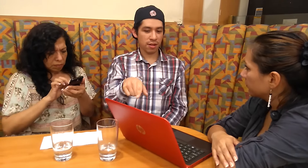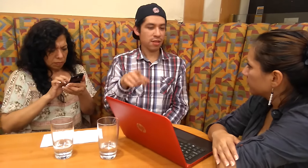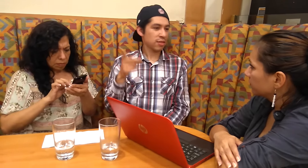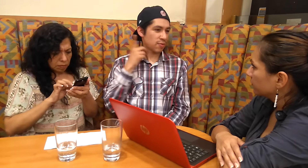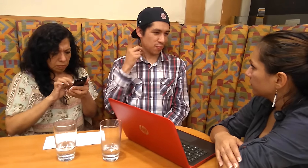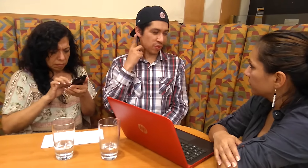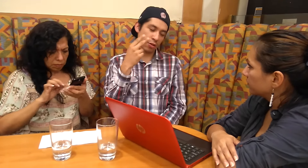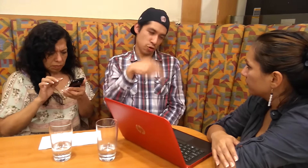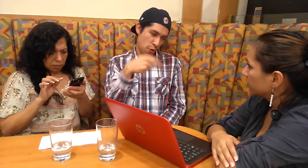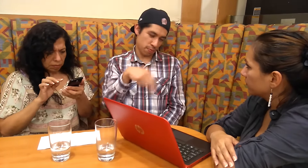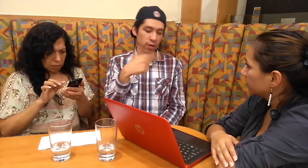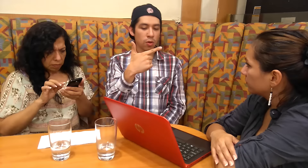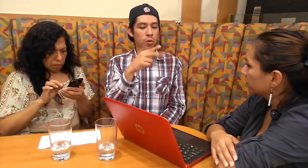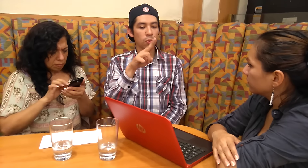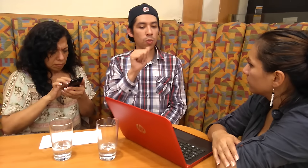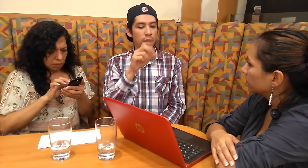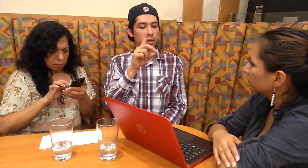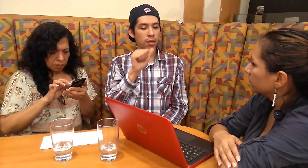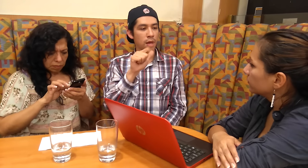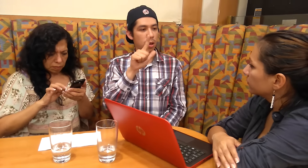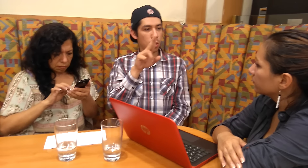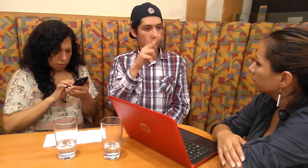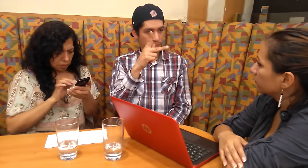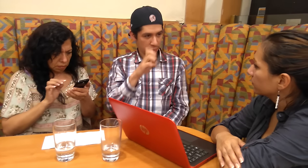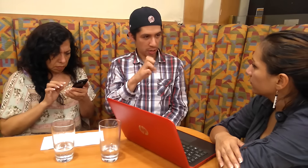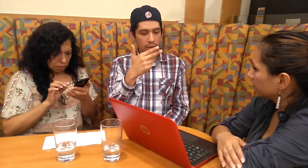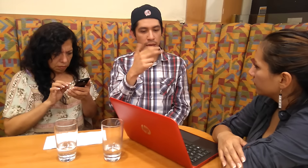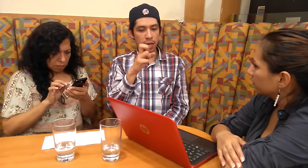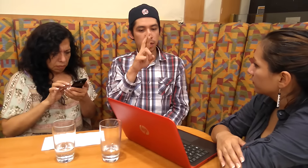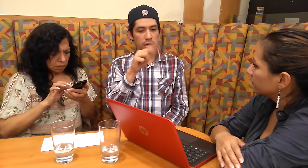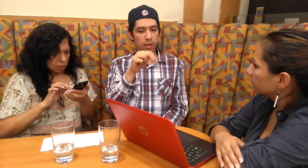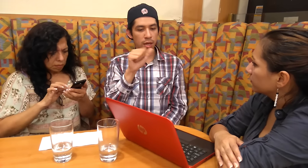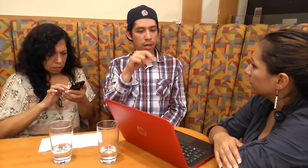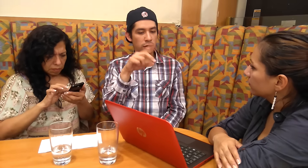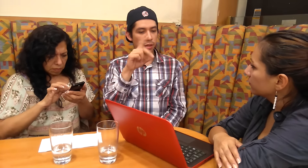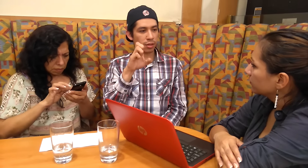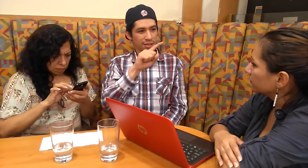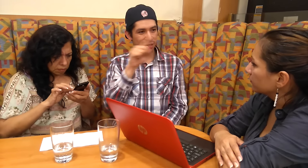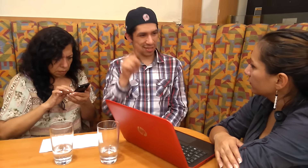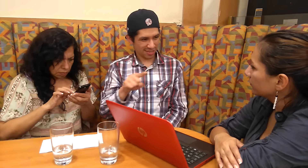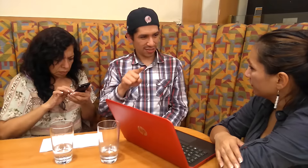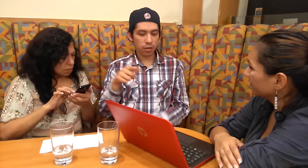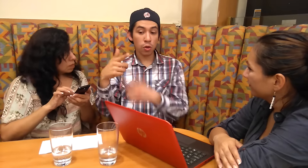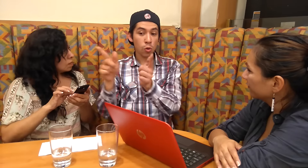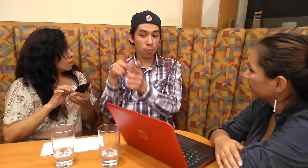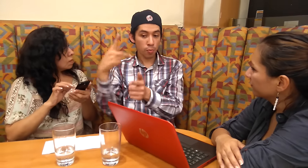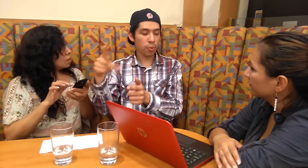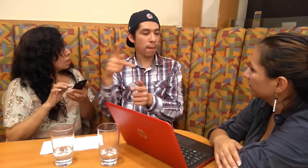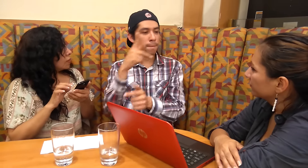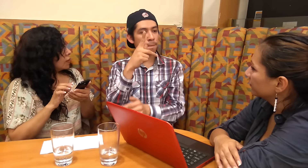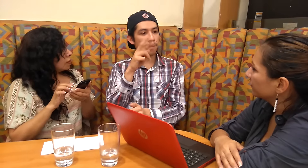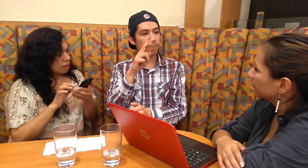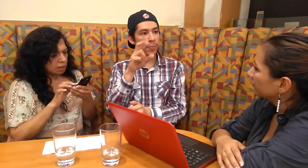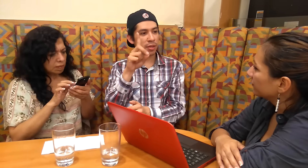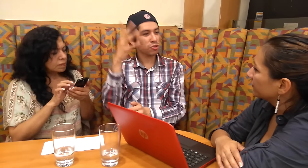Antier, ese diputado de nombre Guadalupe Hernández, él es del